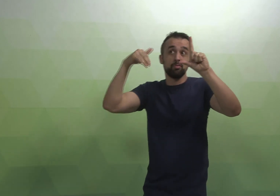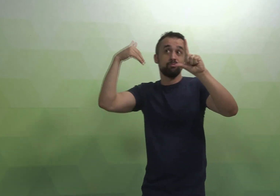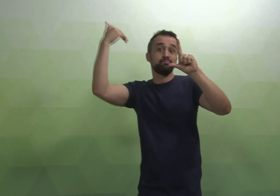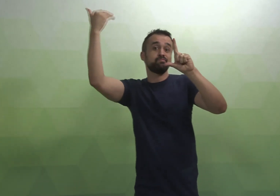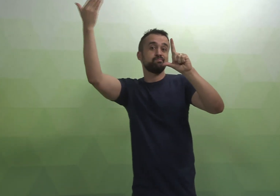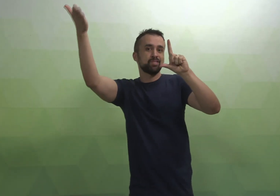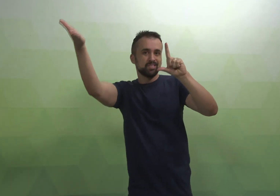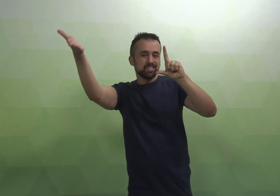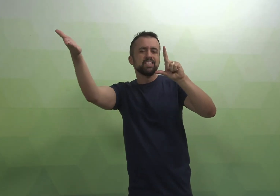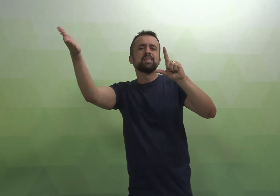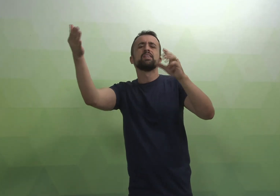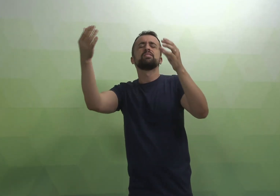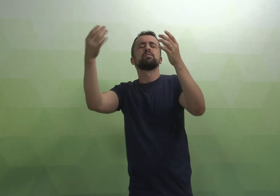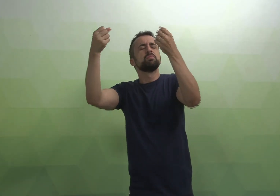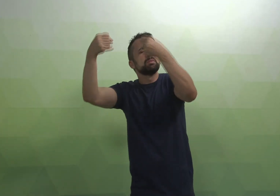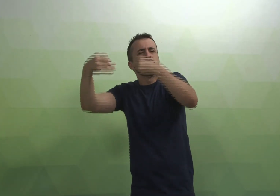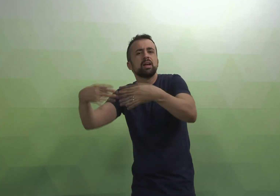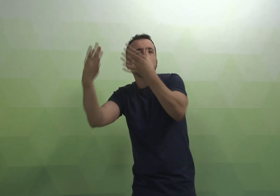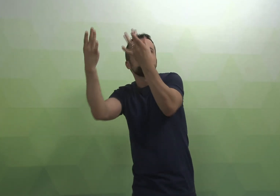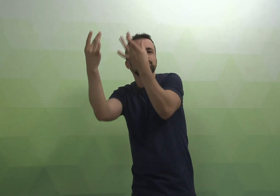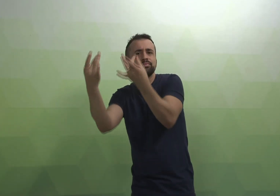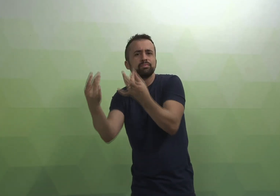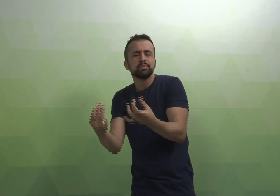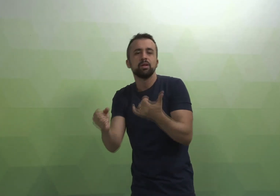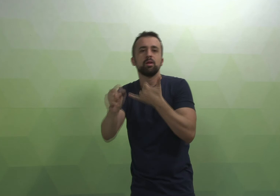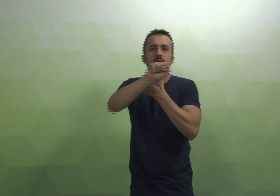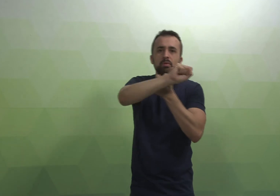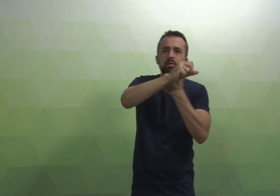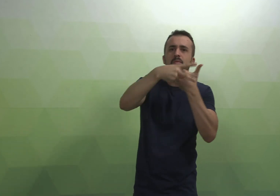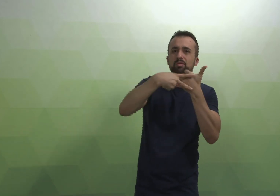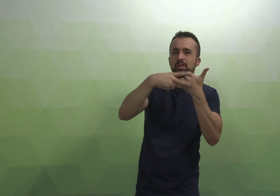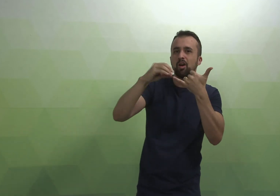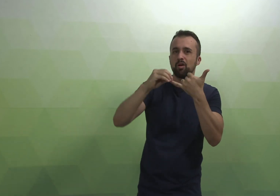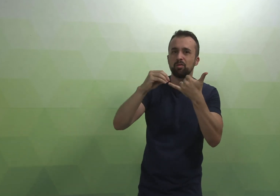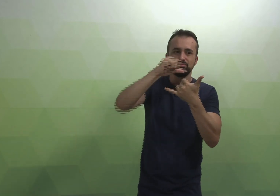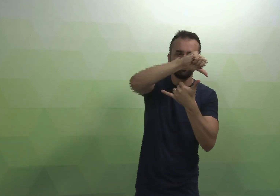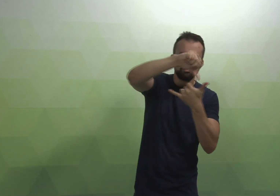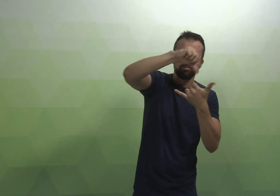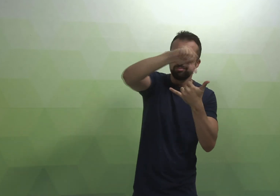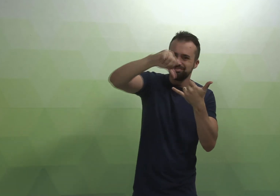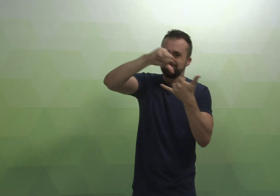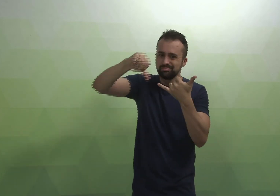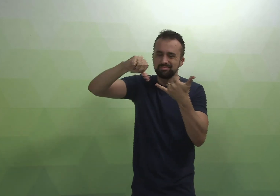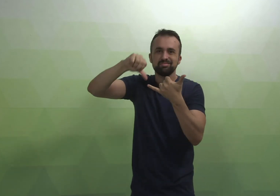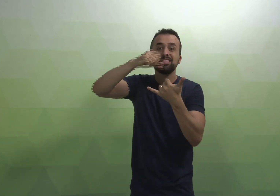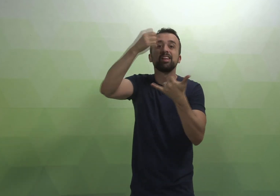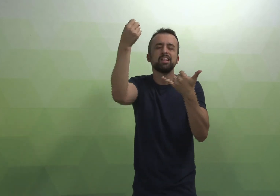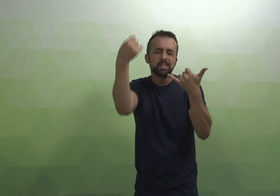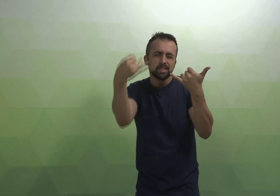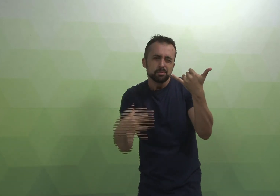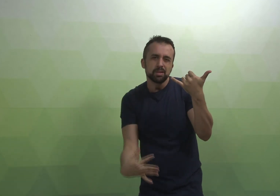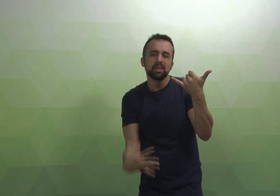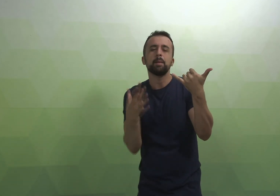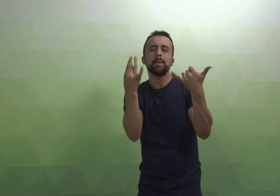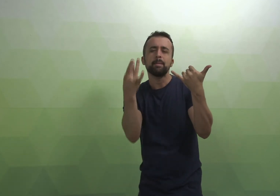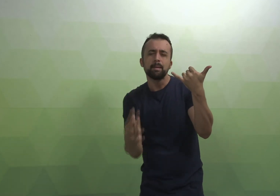Resumidamente, porque na próxima videoaula, quando formos falar da ordem da sentença SVO e